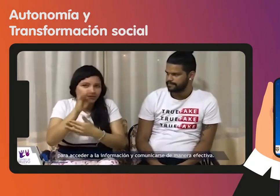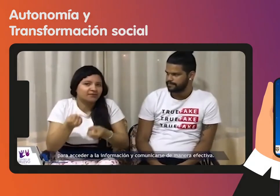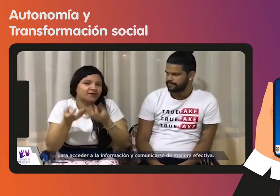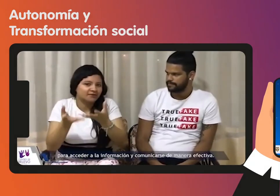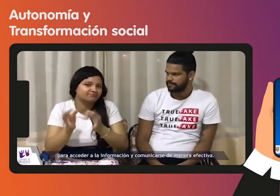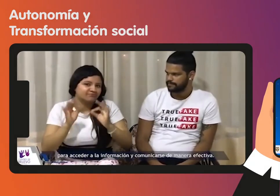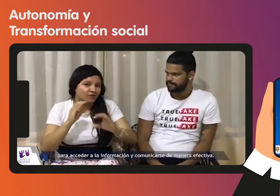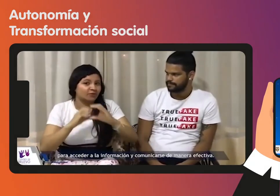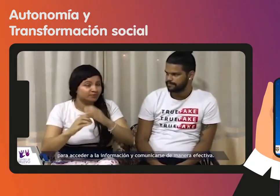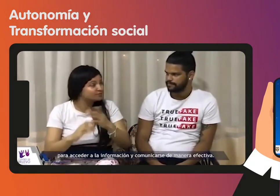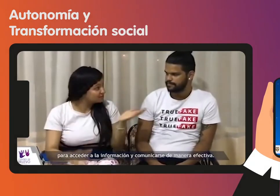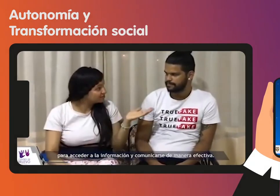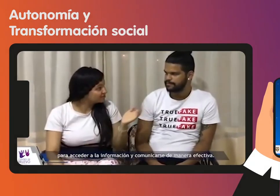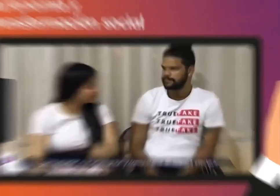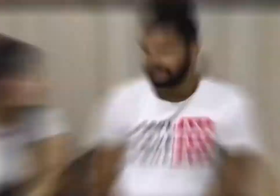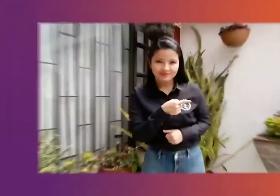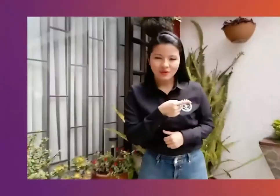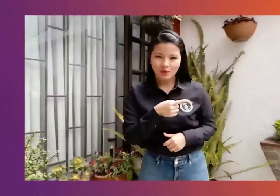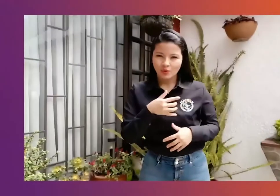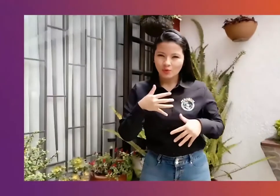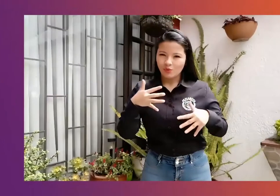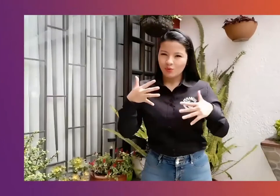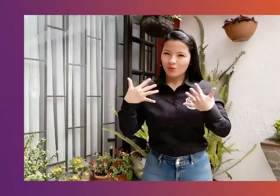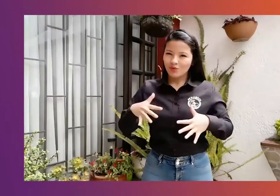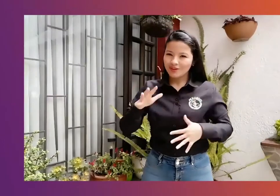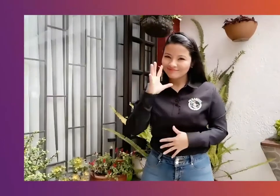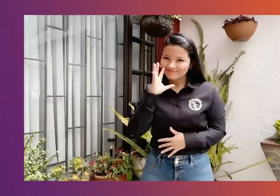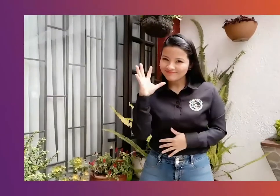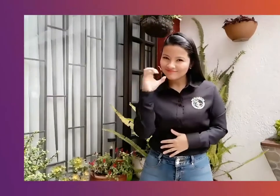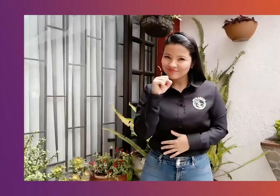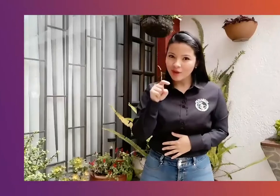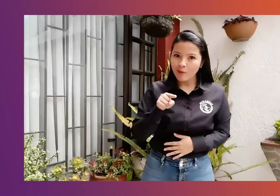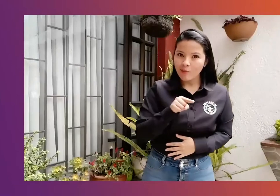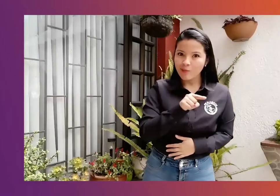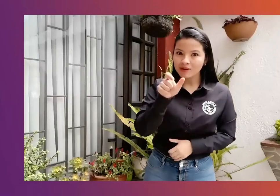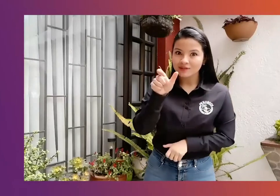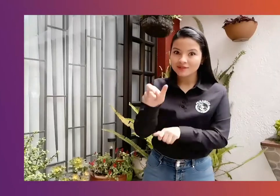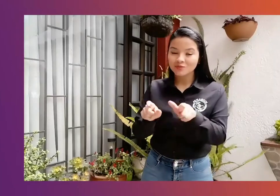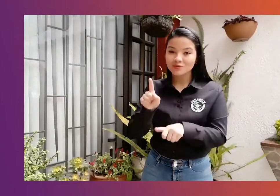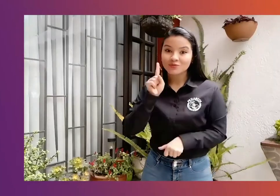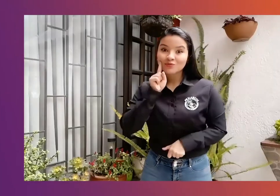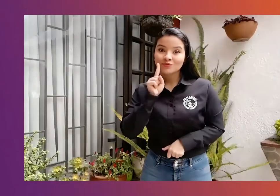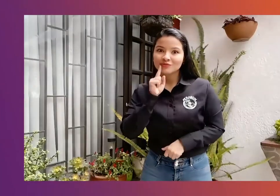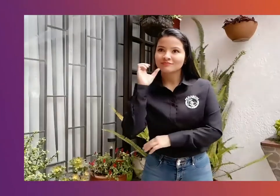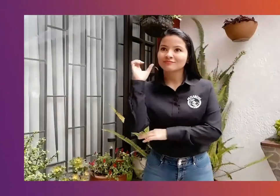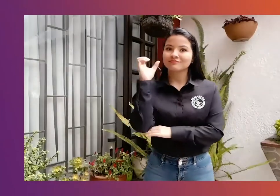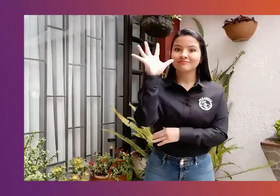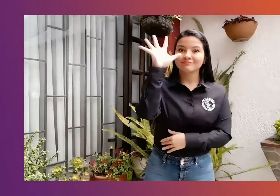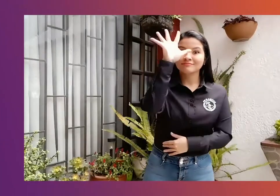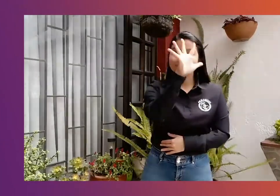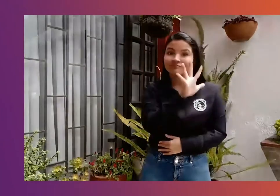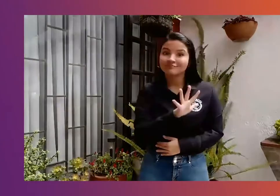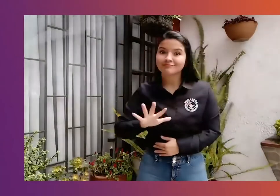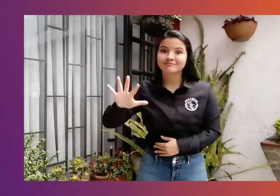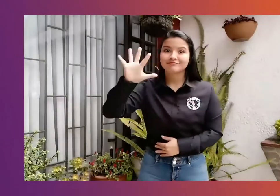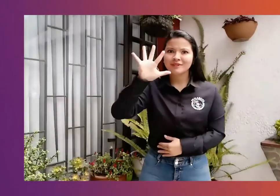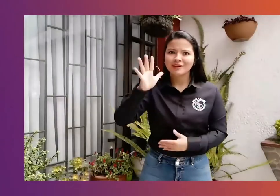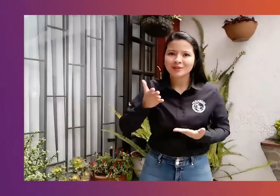acceder a la información y comunicarse de manera... ¿Vieron? Es así como evidenciamos que las